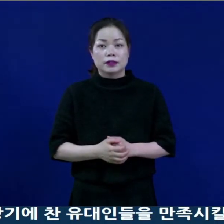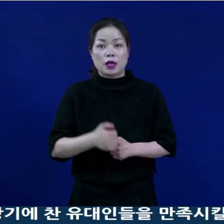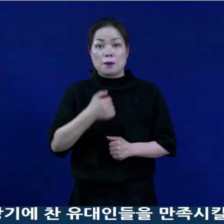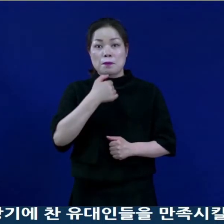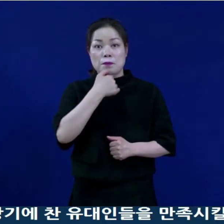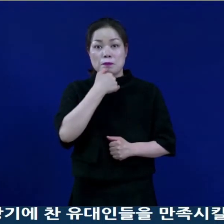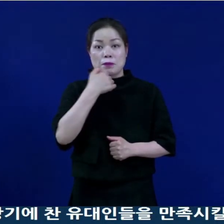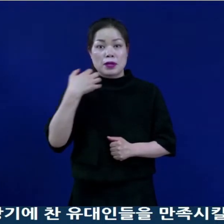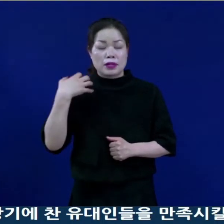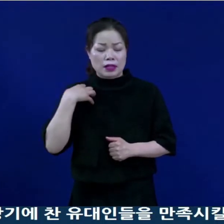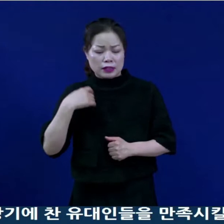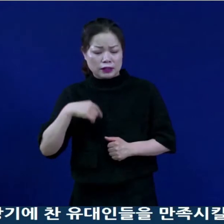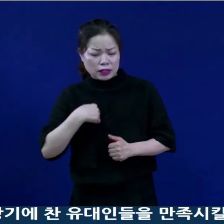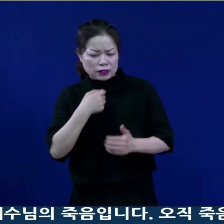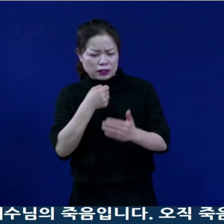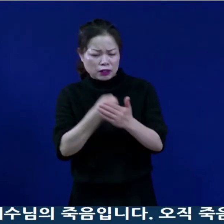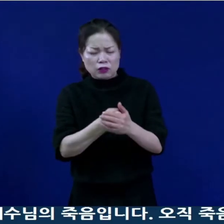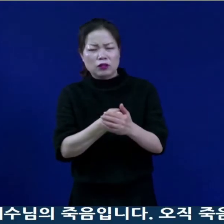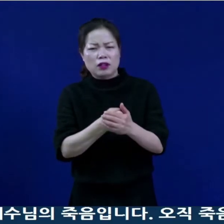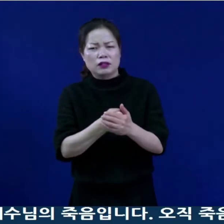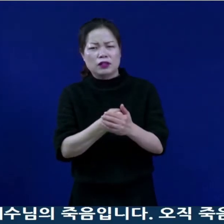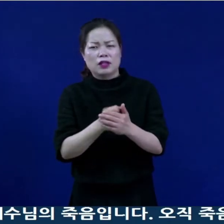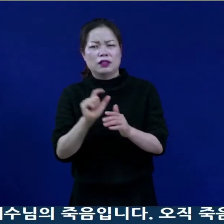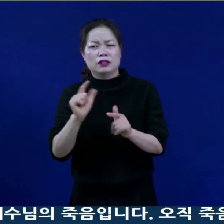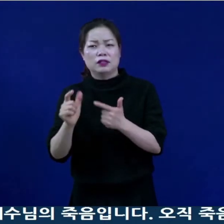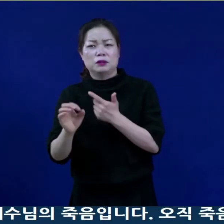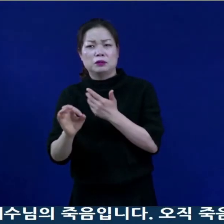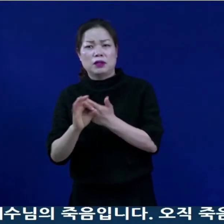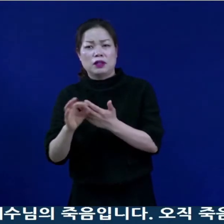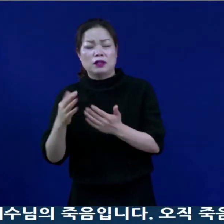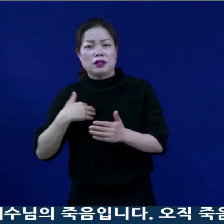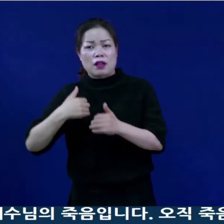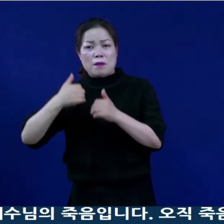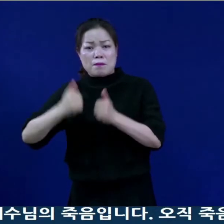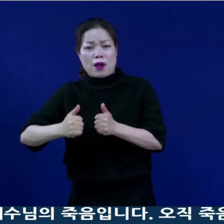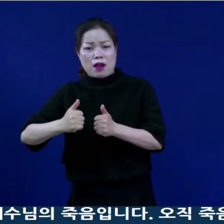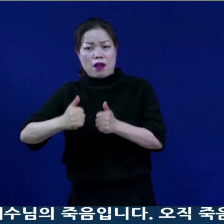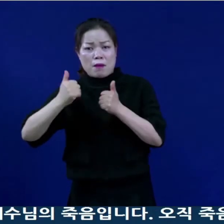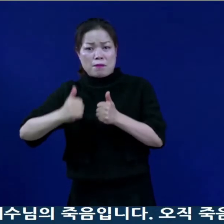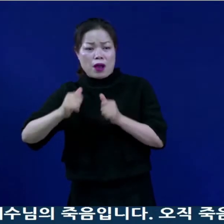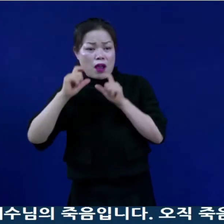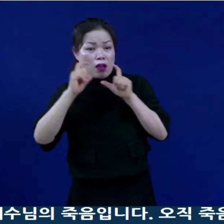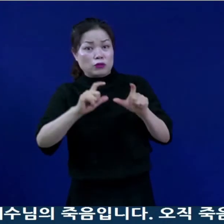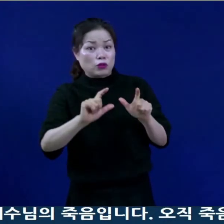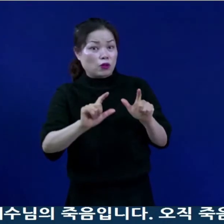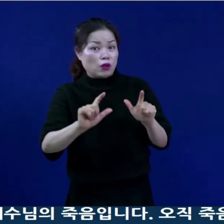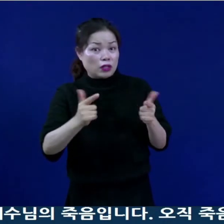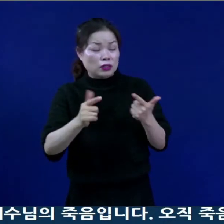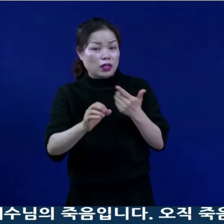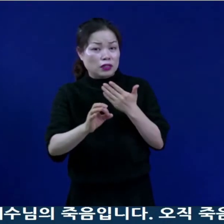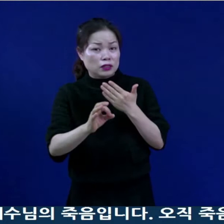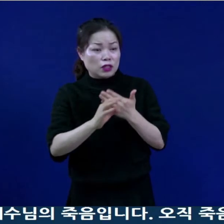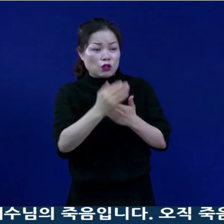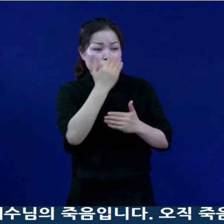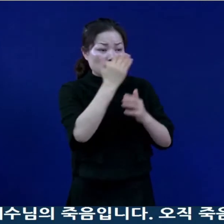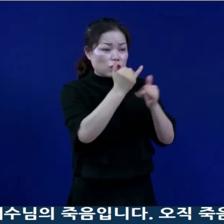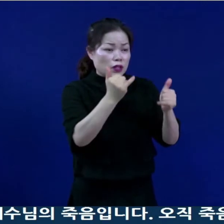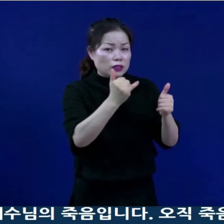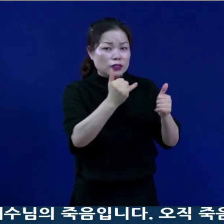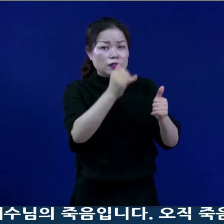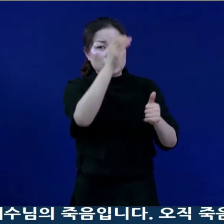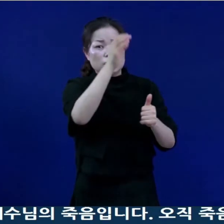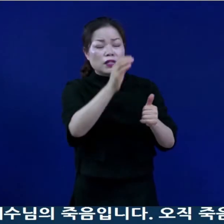빌라도는 자신이 결정을 내려주지 않으면, 자신이 판결하지 않으면 결코 유대인들은 이 예수님을 십자가에 못 박을